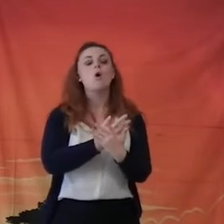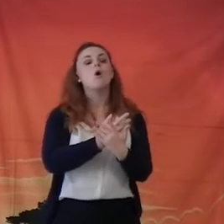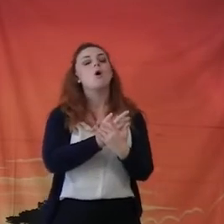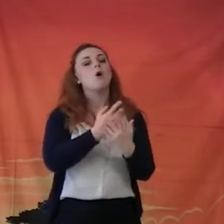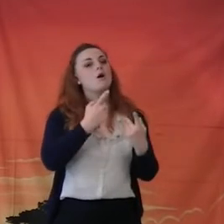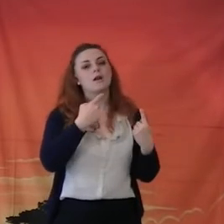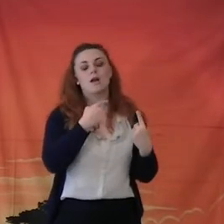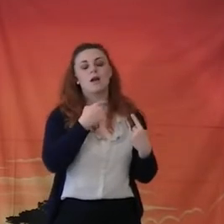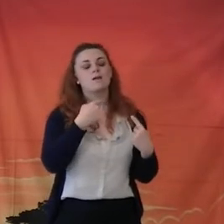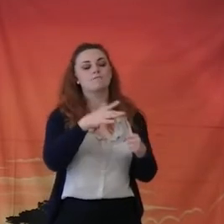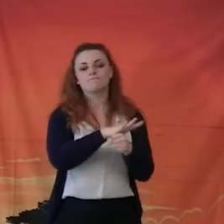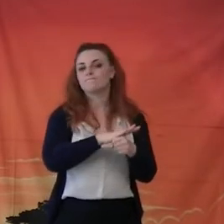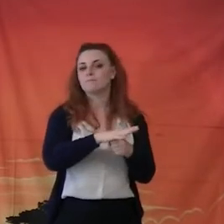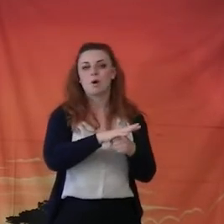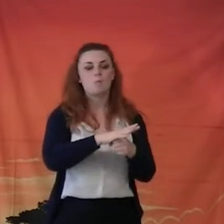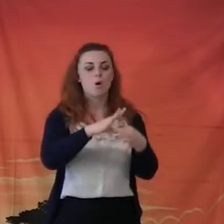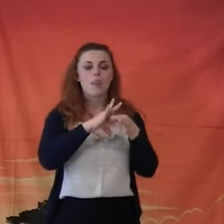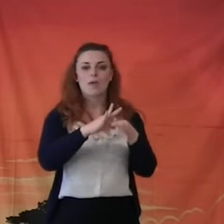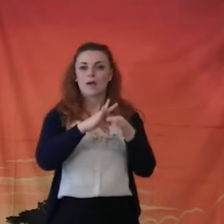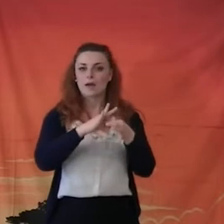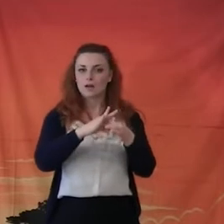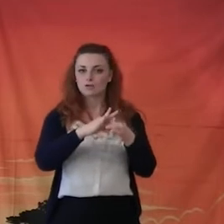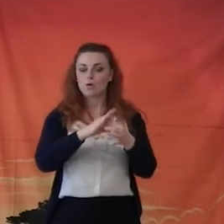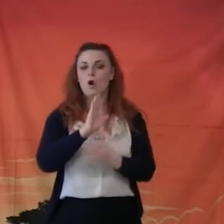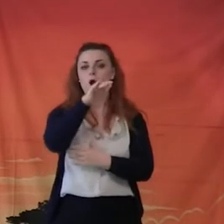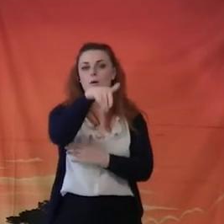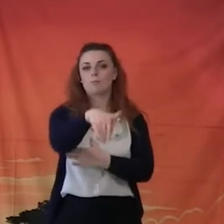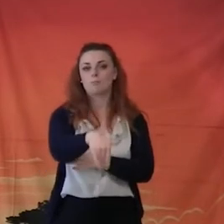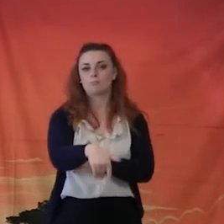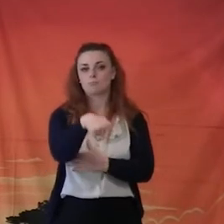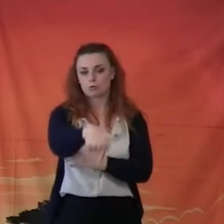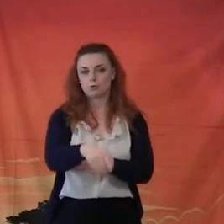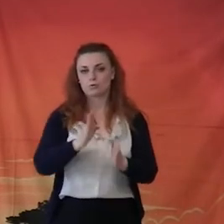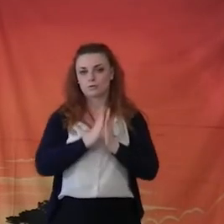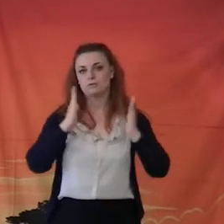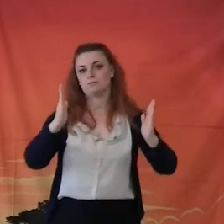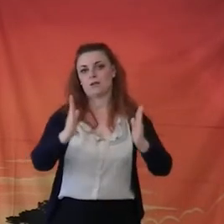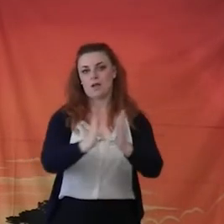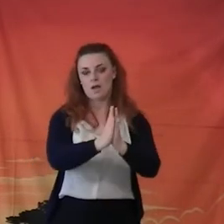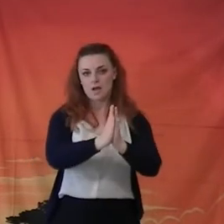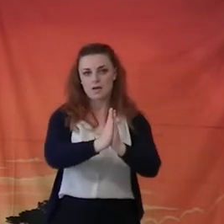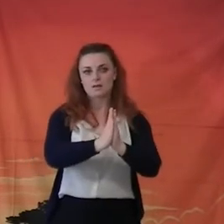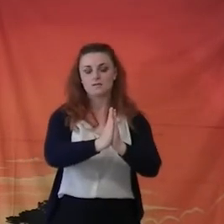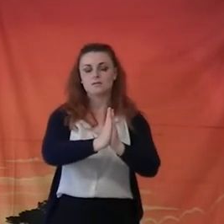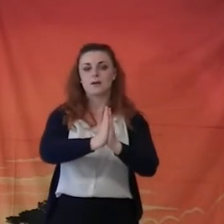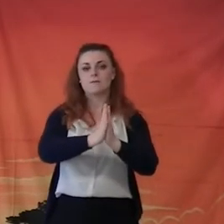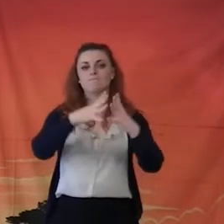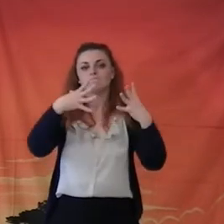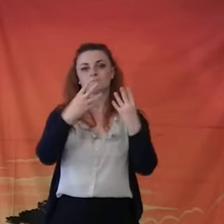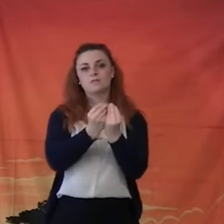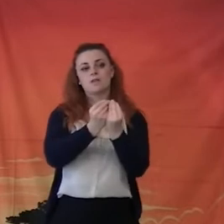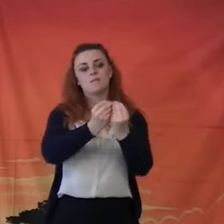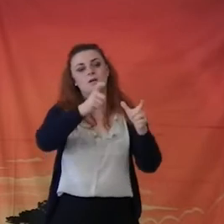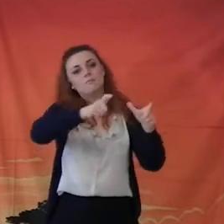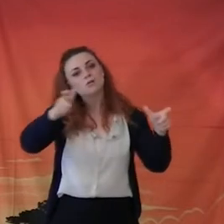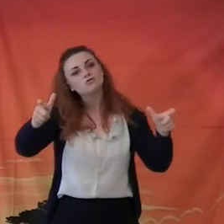Gascone, nella parola e nella, soprattutto tra i credenti e nella